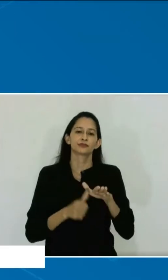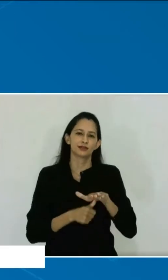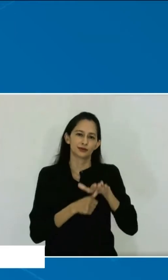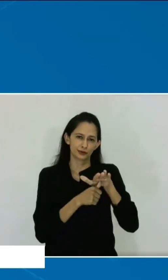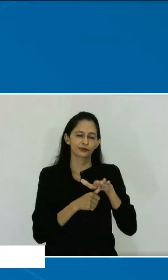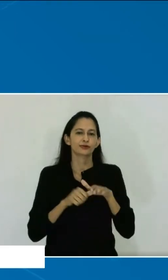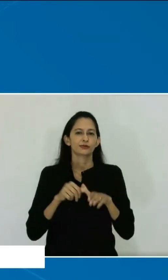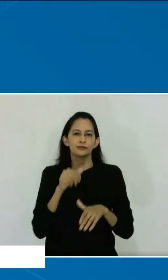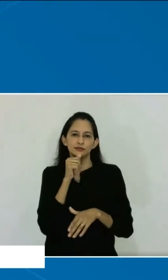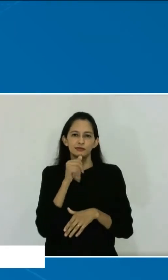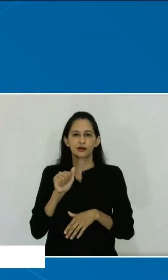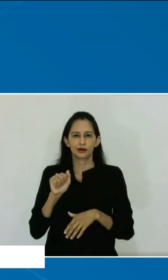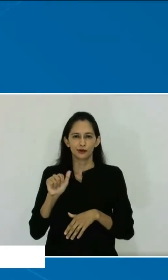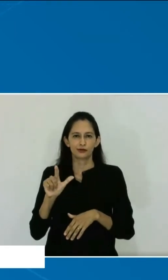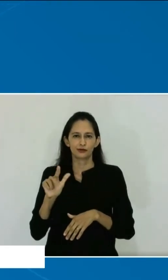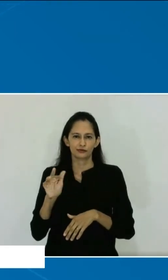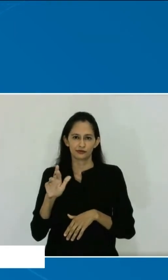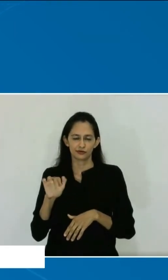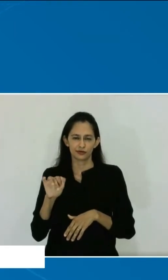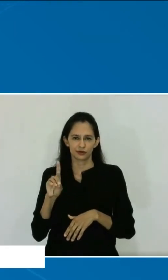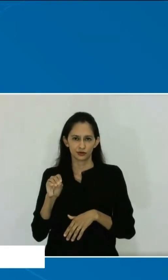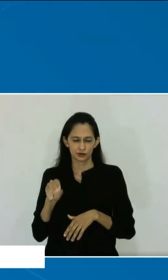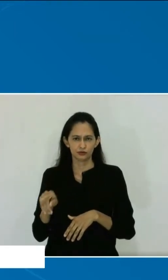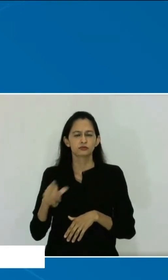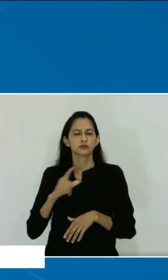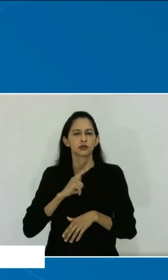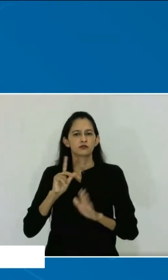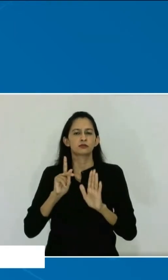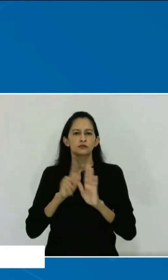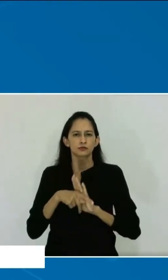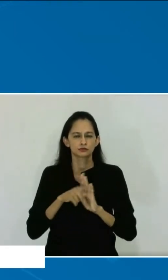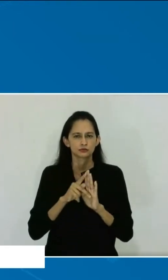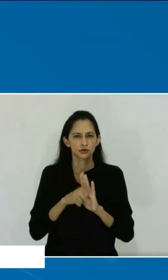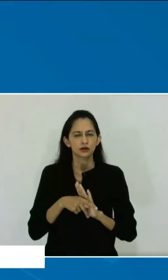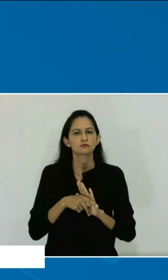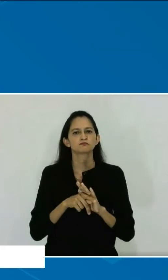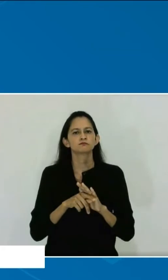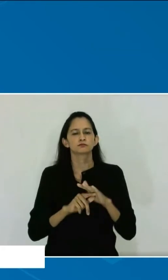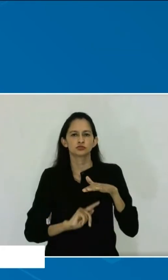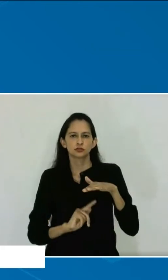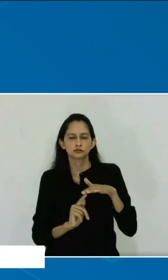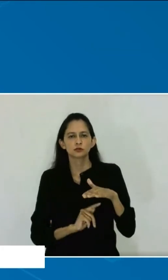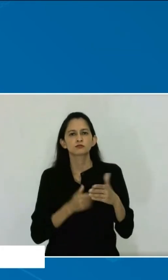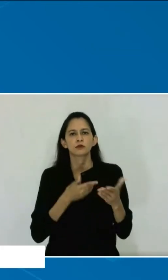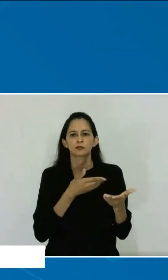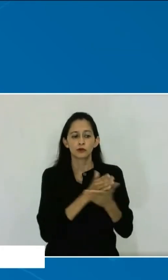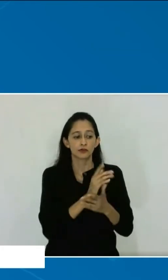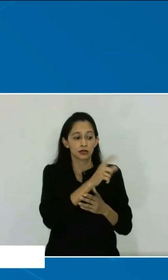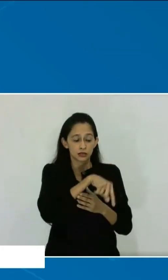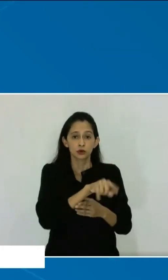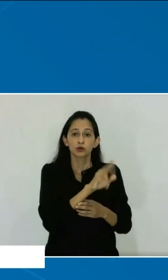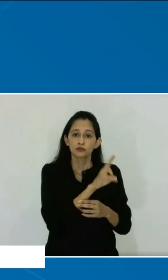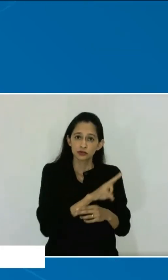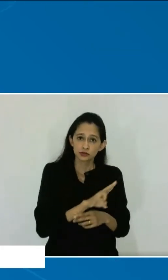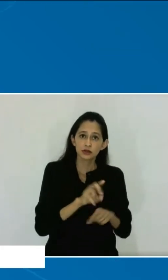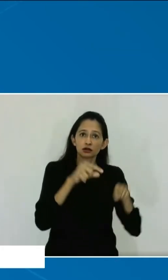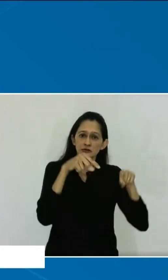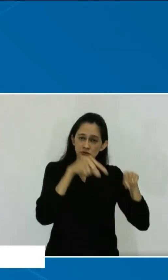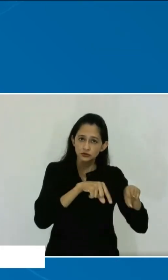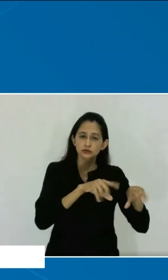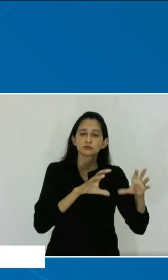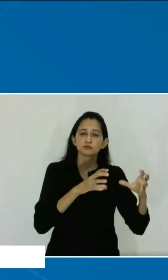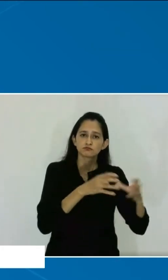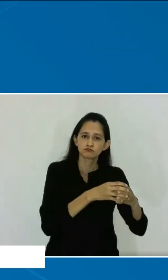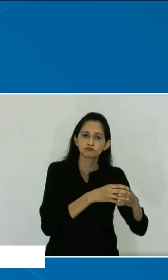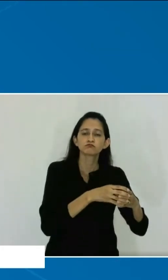Alfredo, tiveram seus projetos de gestão de universidade aprovados, tanto na comunidade